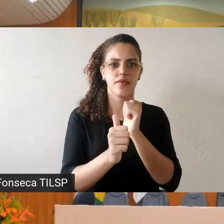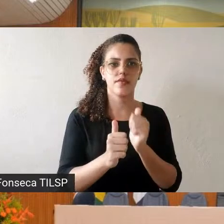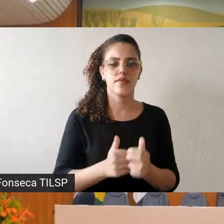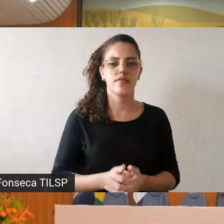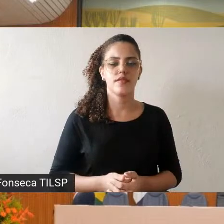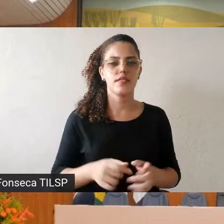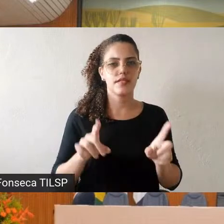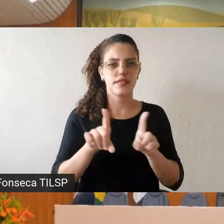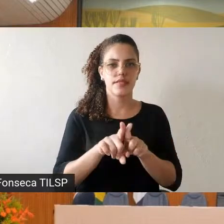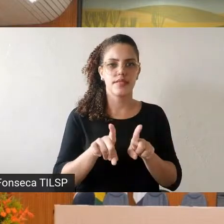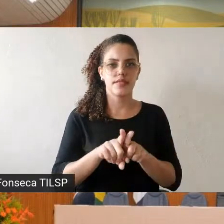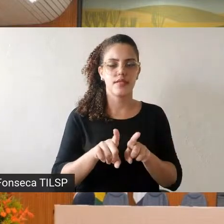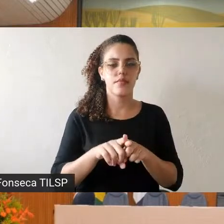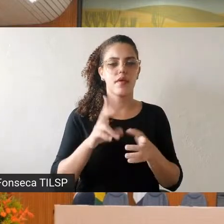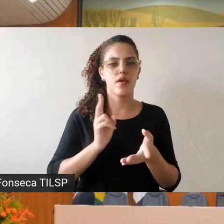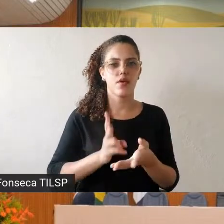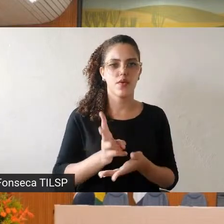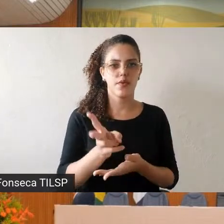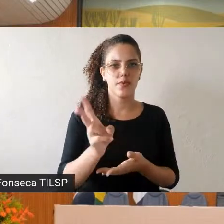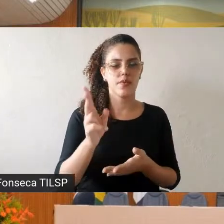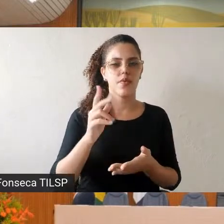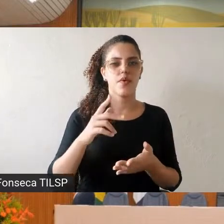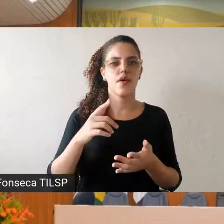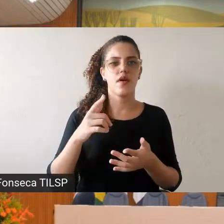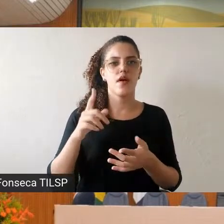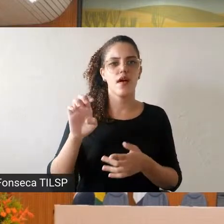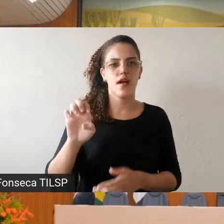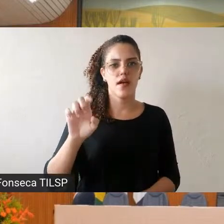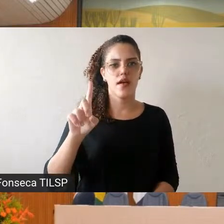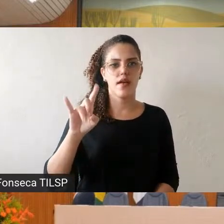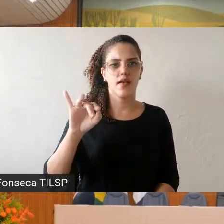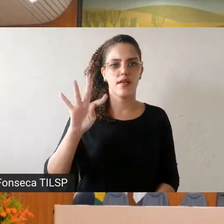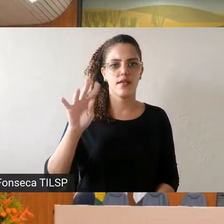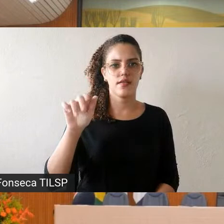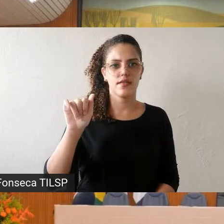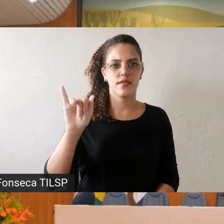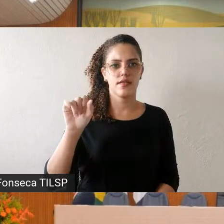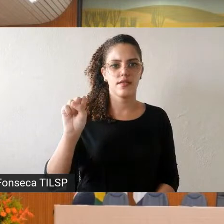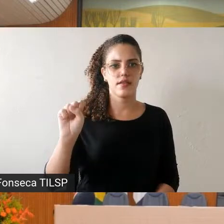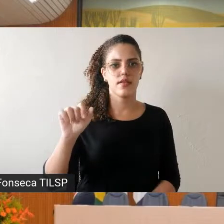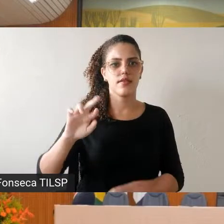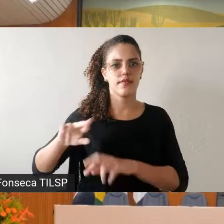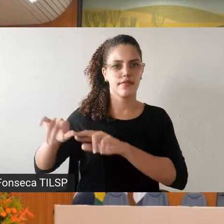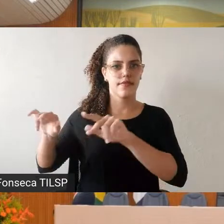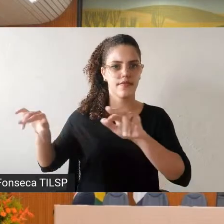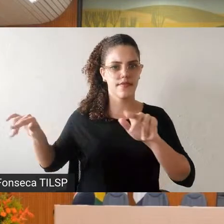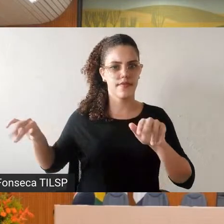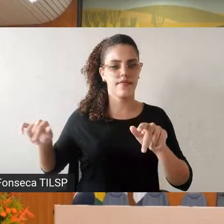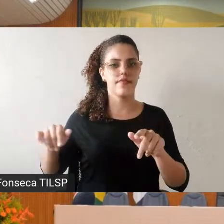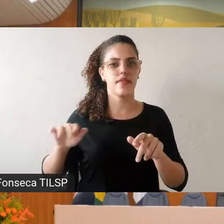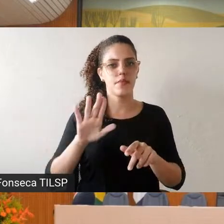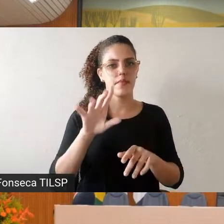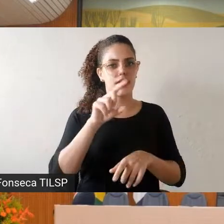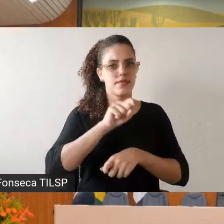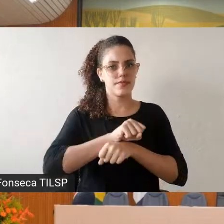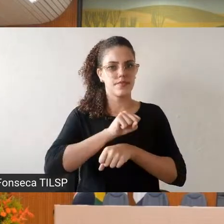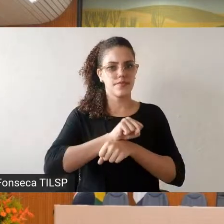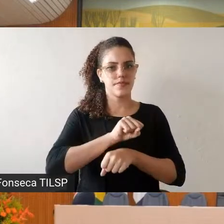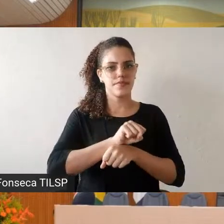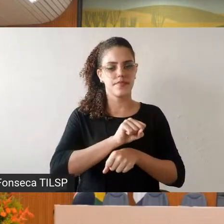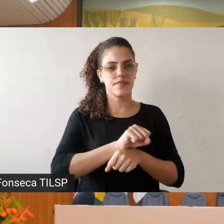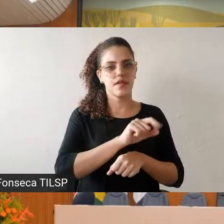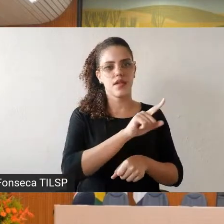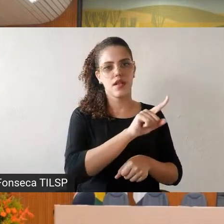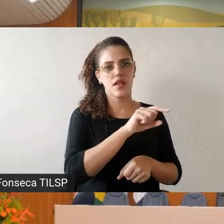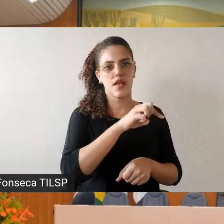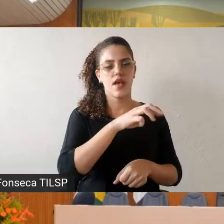demais editais, mas que nós estamos ainda no aguardo do repasse de recursos financeiros do Ministério